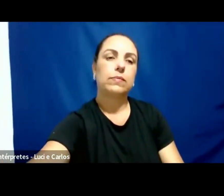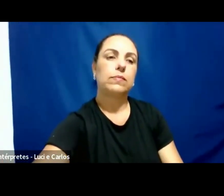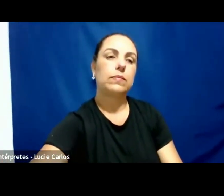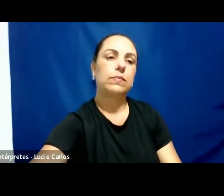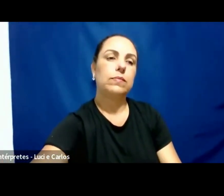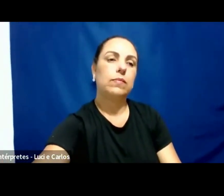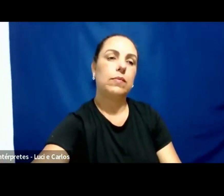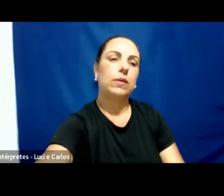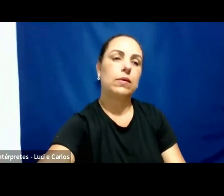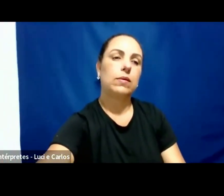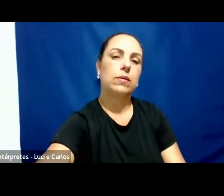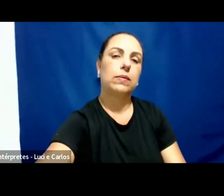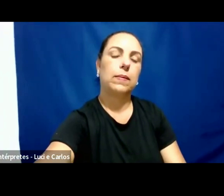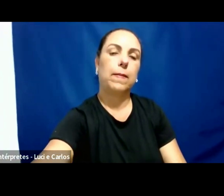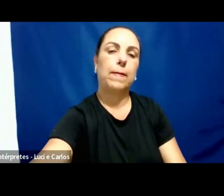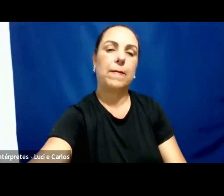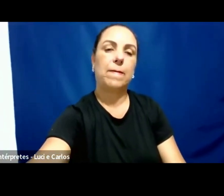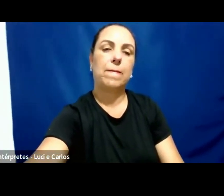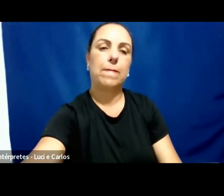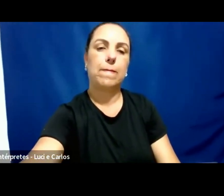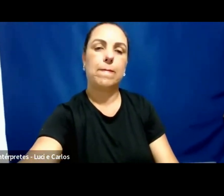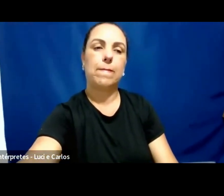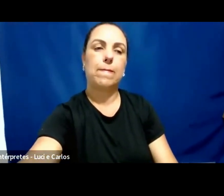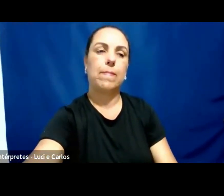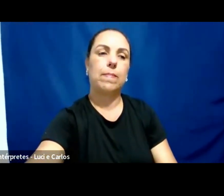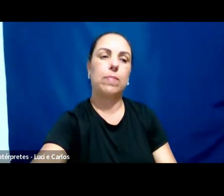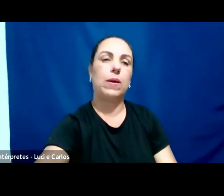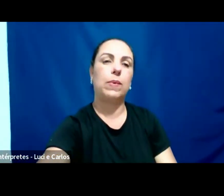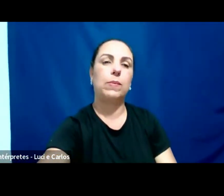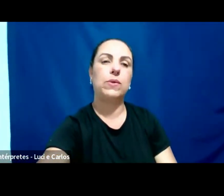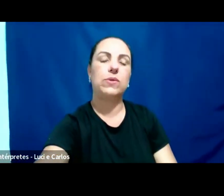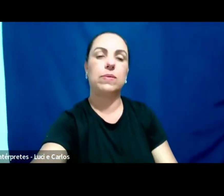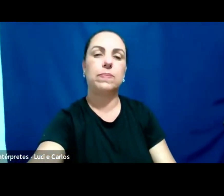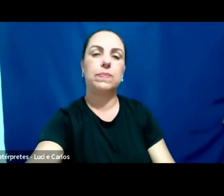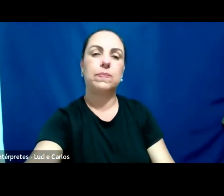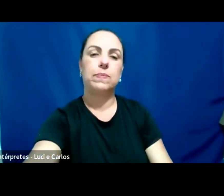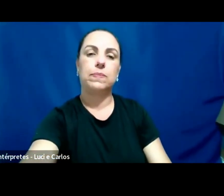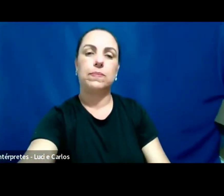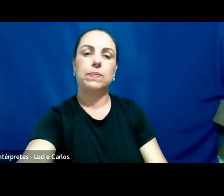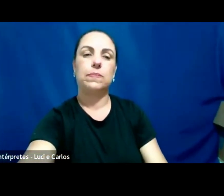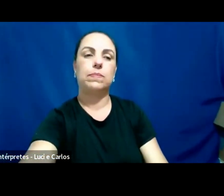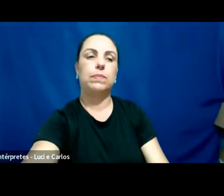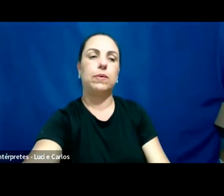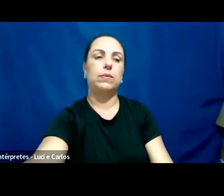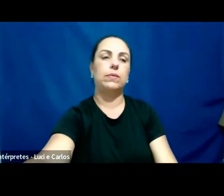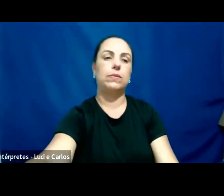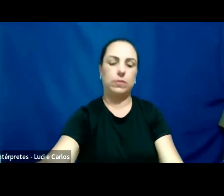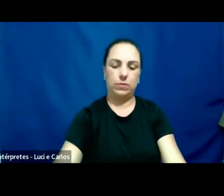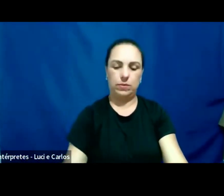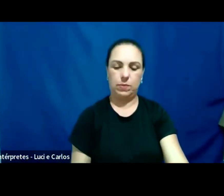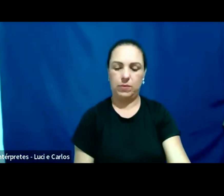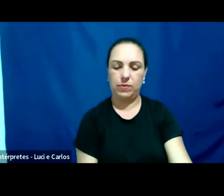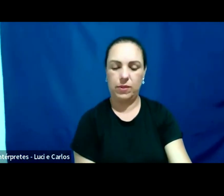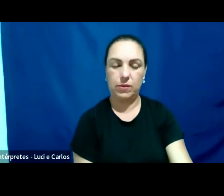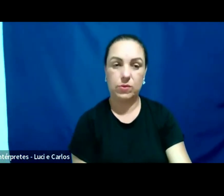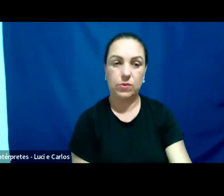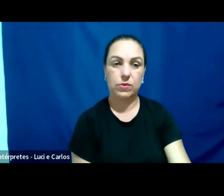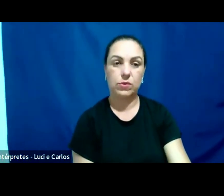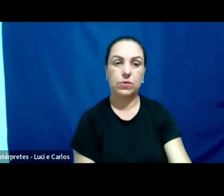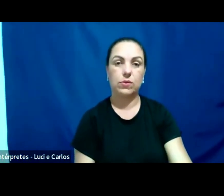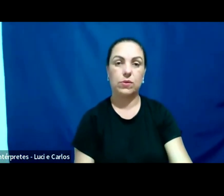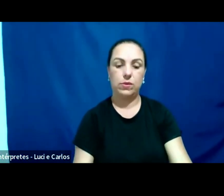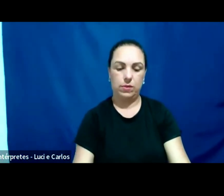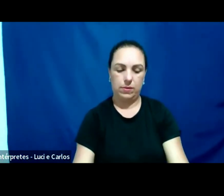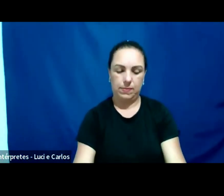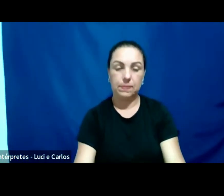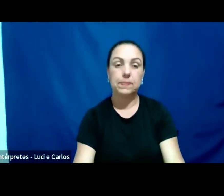todos vocês, esse horário, para falar com todo mundo. Sendo que todo mundo agora poderia estar assistindo a sua novela, concorda? Mas está